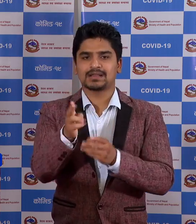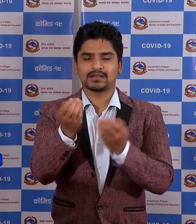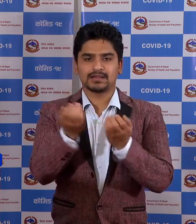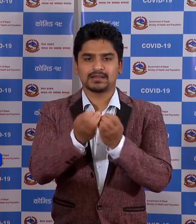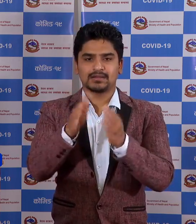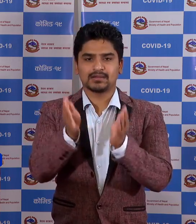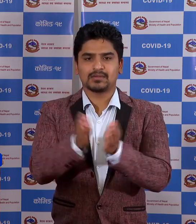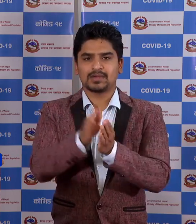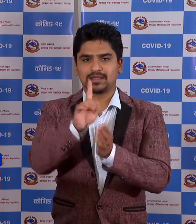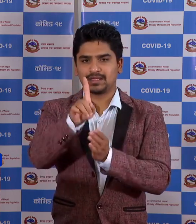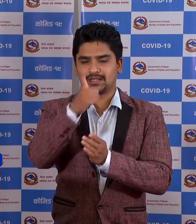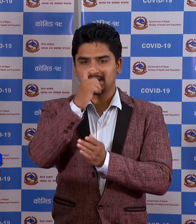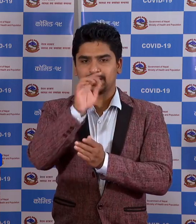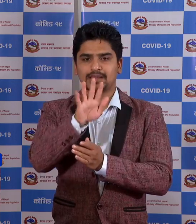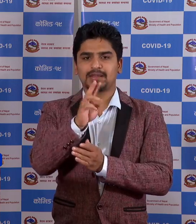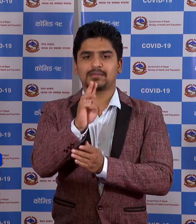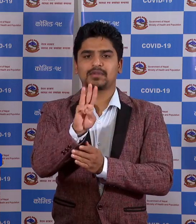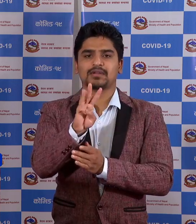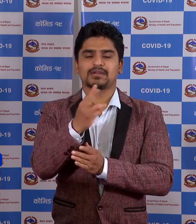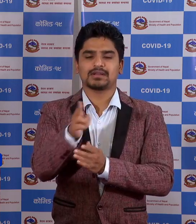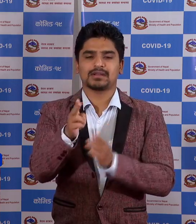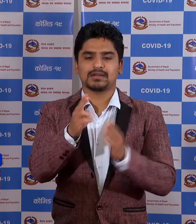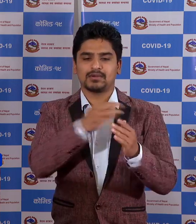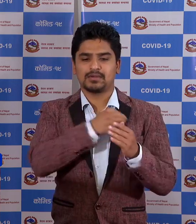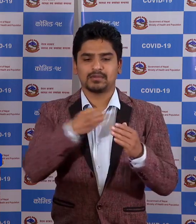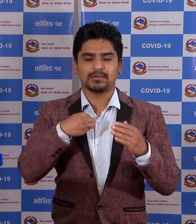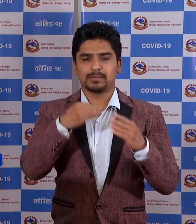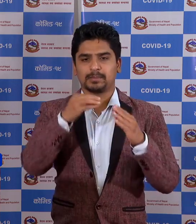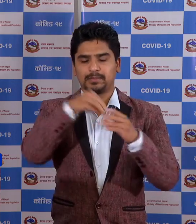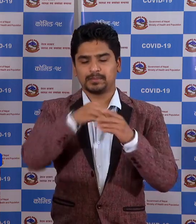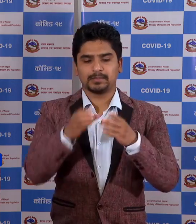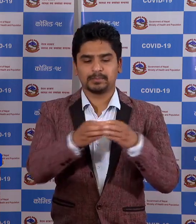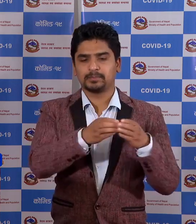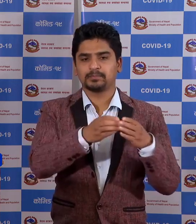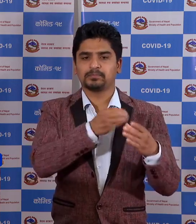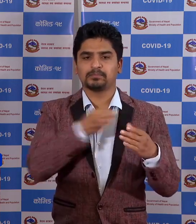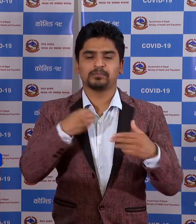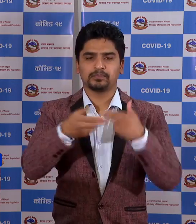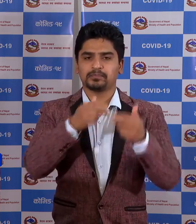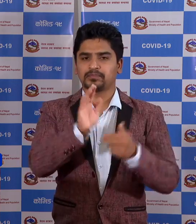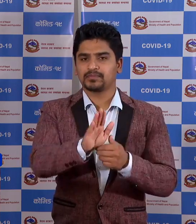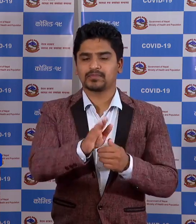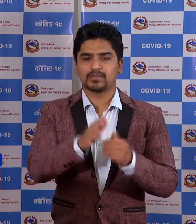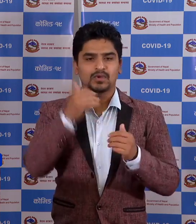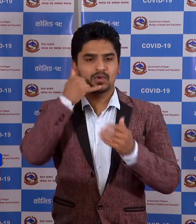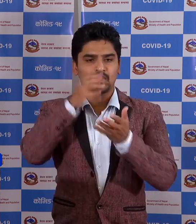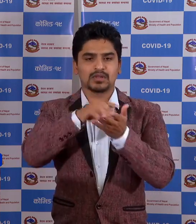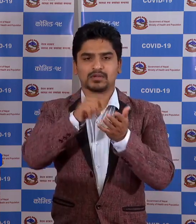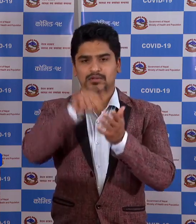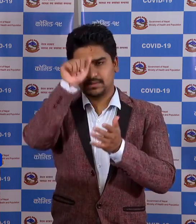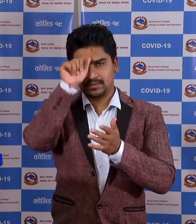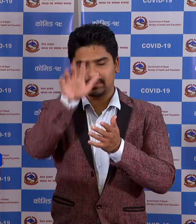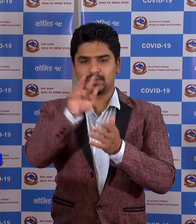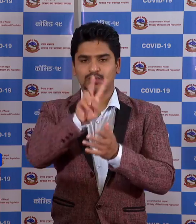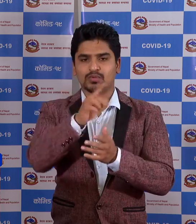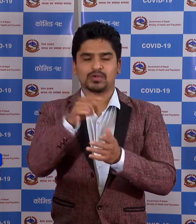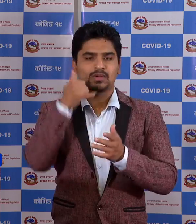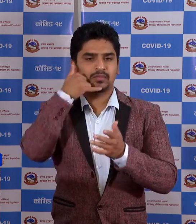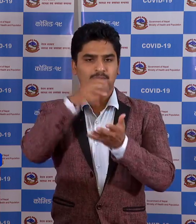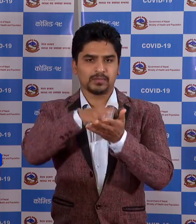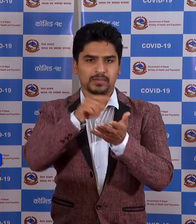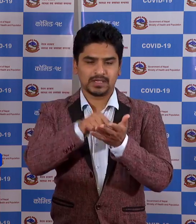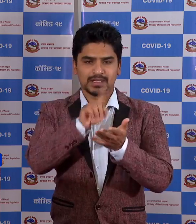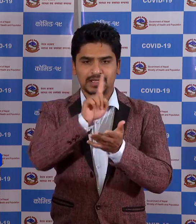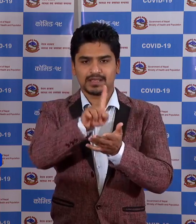कुल 153 जना आइसोलेसनमा रहनुभएको छ। कल सेन्टरको अपडेट गराउन चाहन्छु। हाम्रो 2 वटा कल